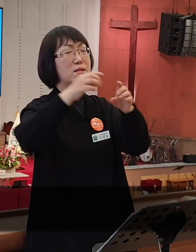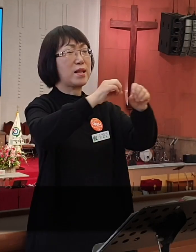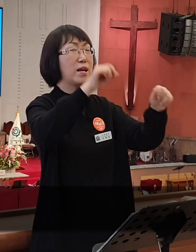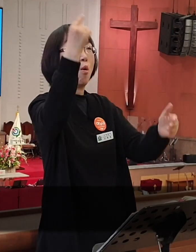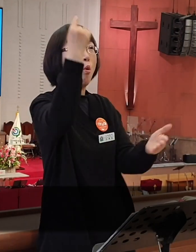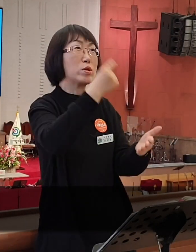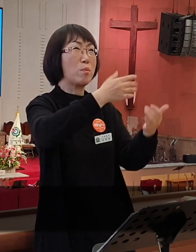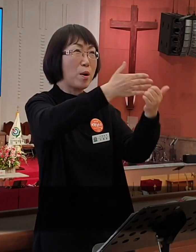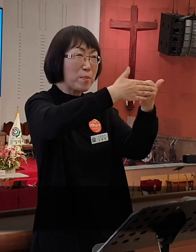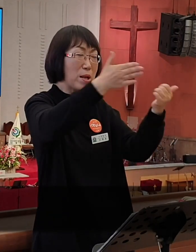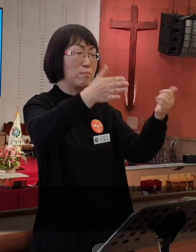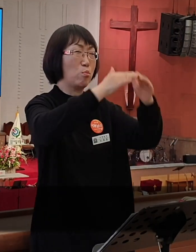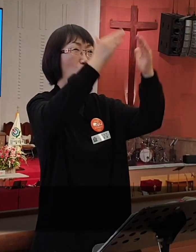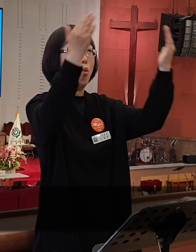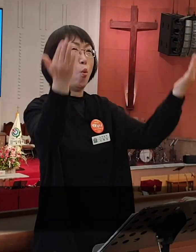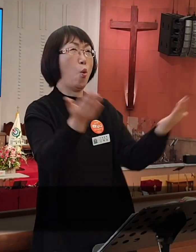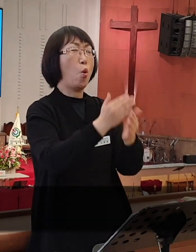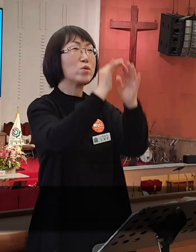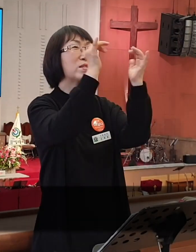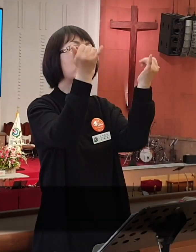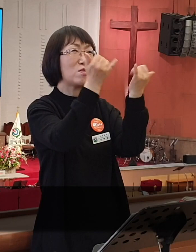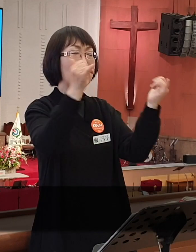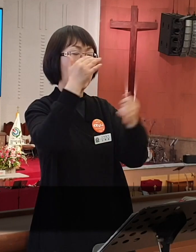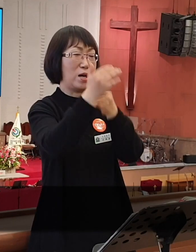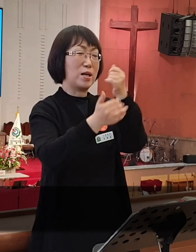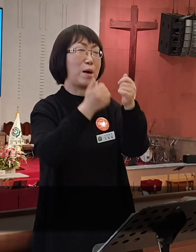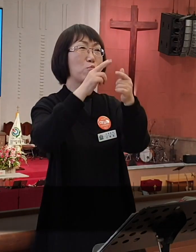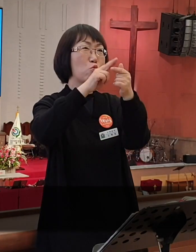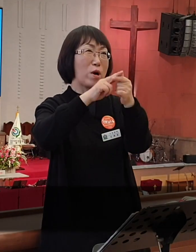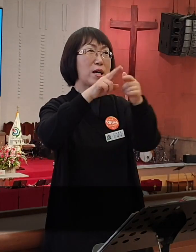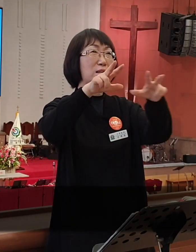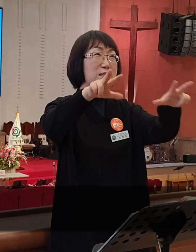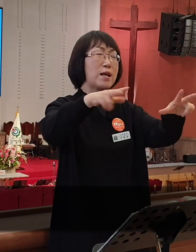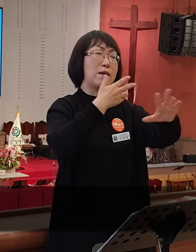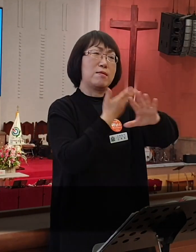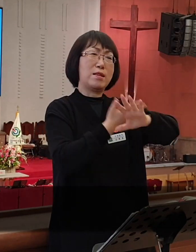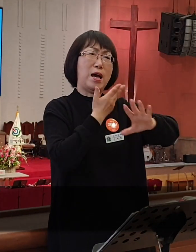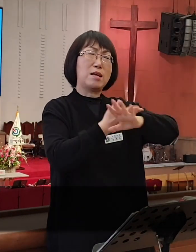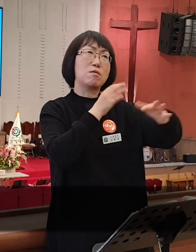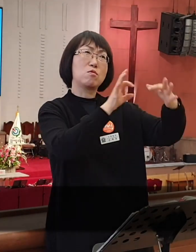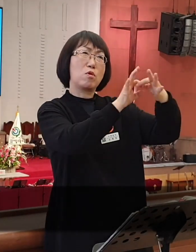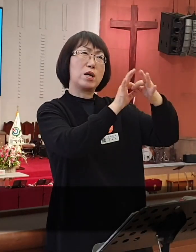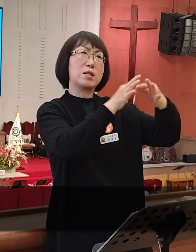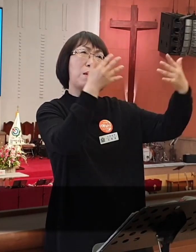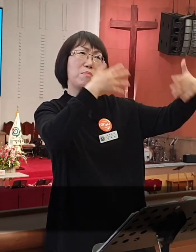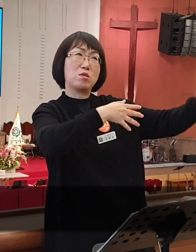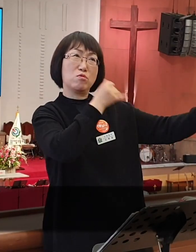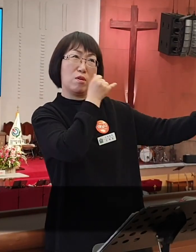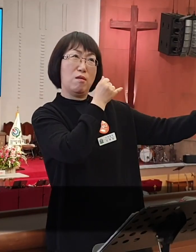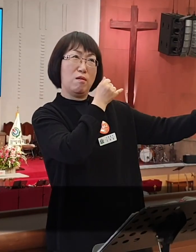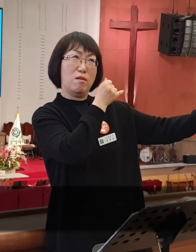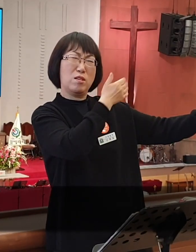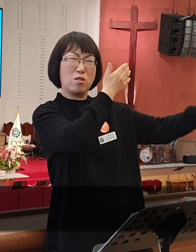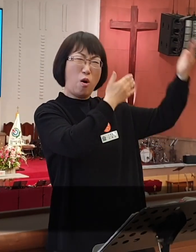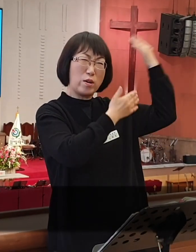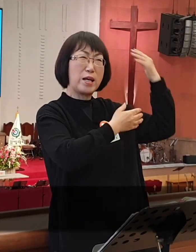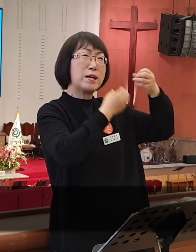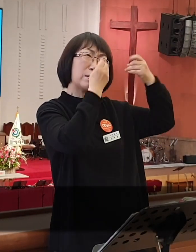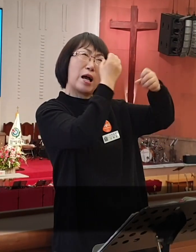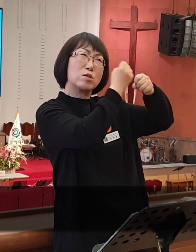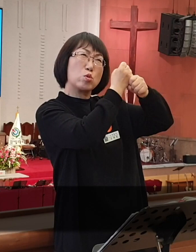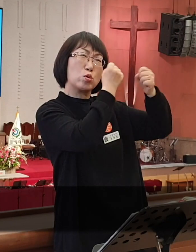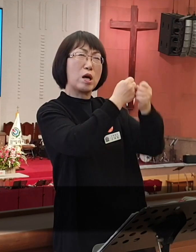땅에 오심으로 모든 인류는 하나님과 이제는 다른 관계를 맺을 수 있어요. 전에는